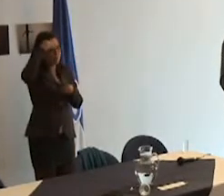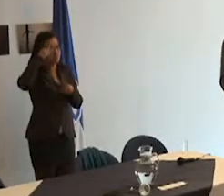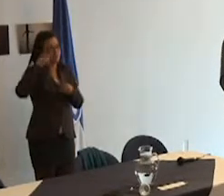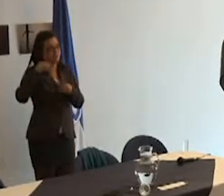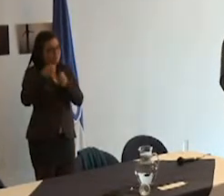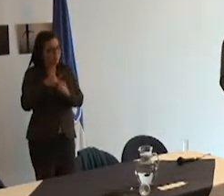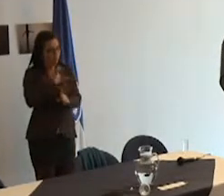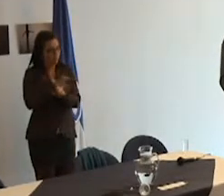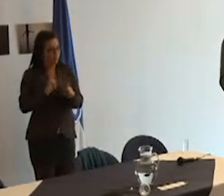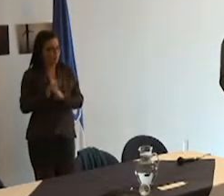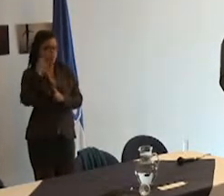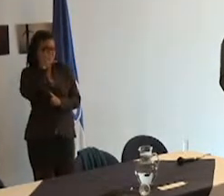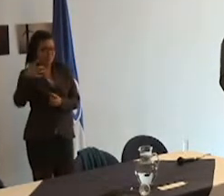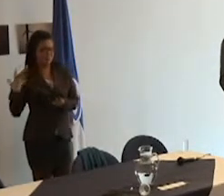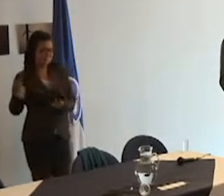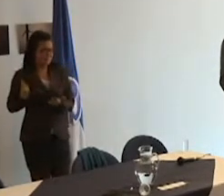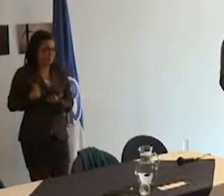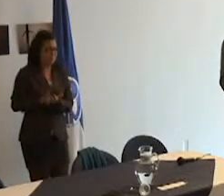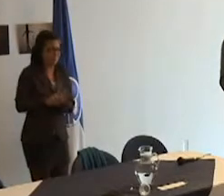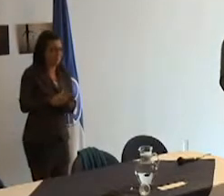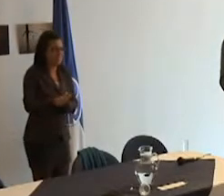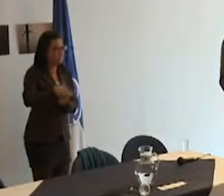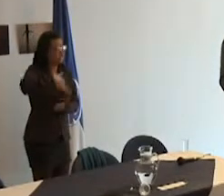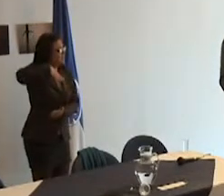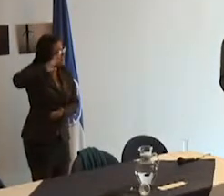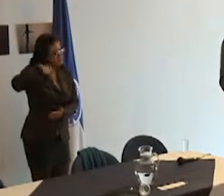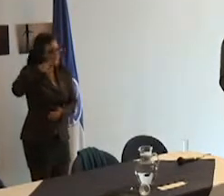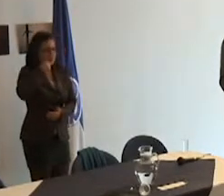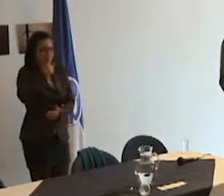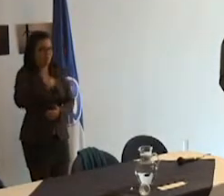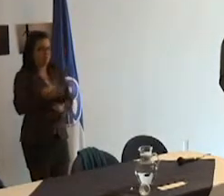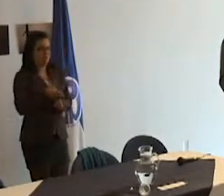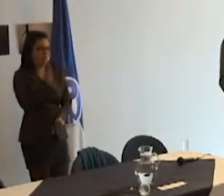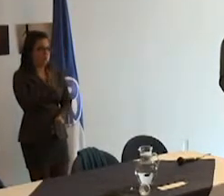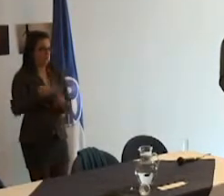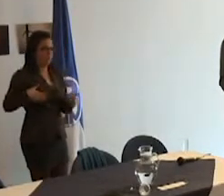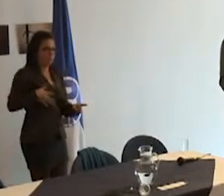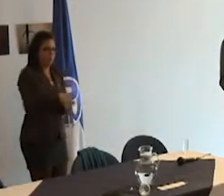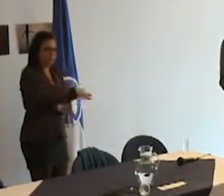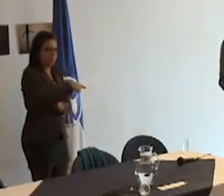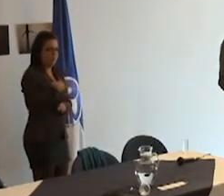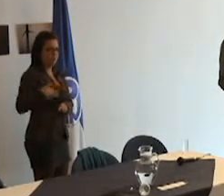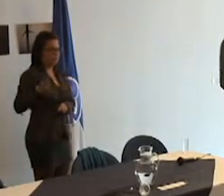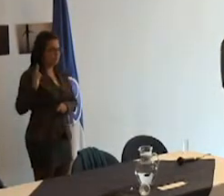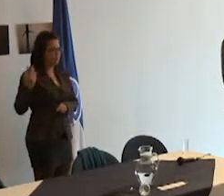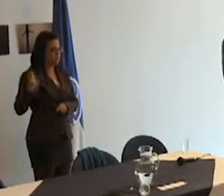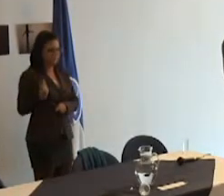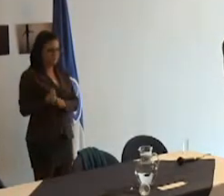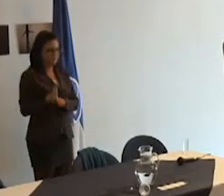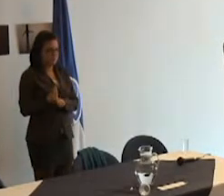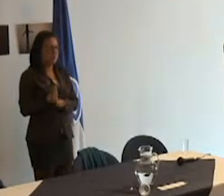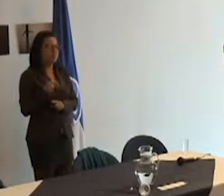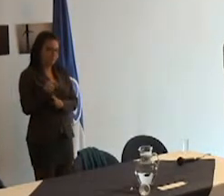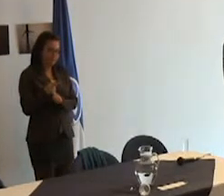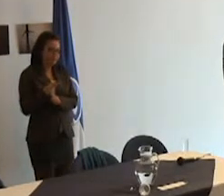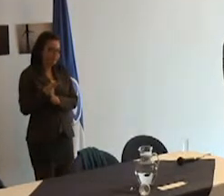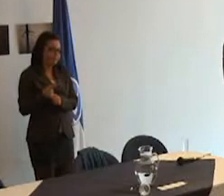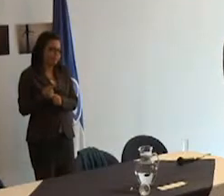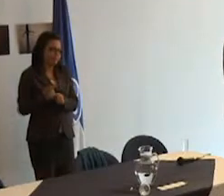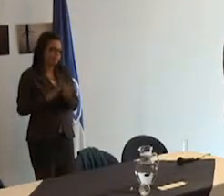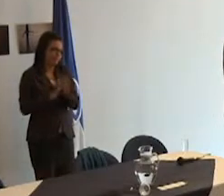de los colonizadores, especialmente la lengua y la religión, que permitieron el desarrollo del